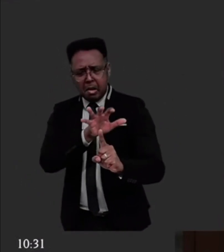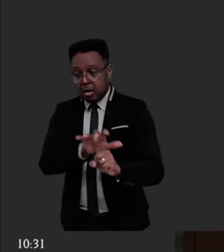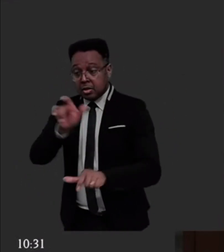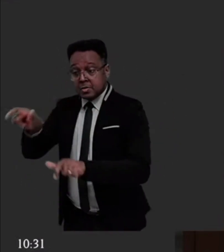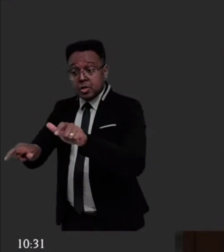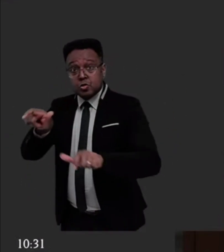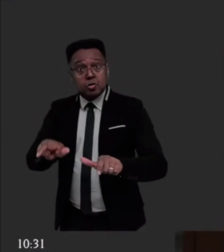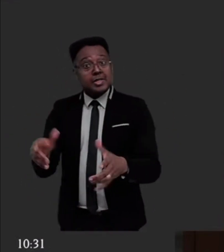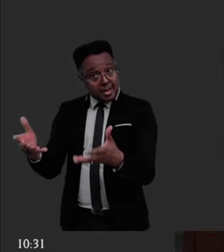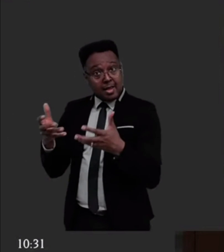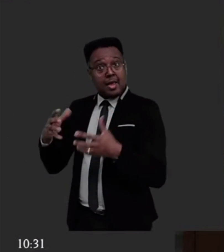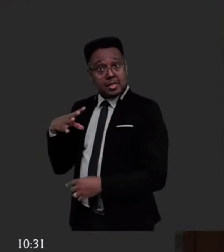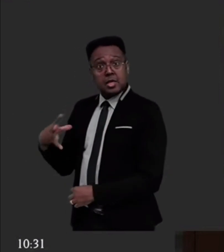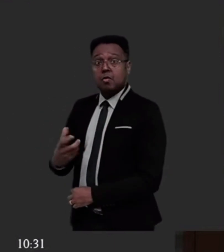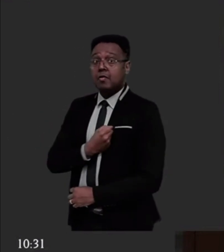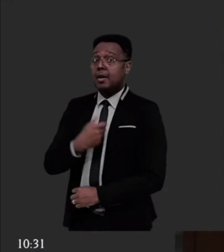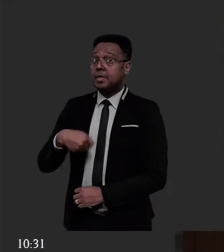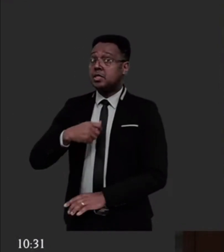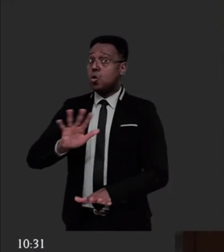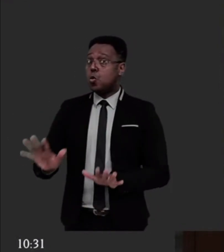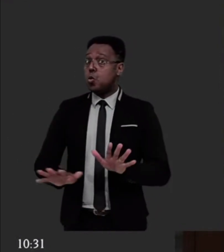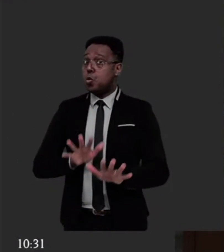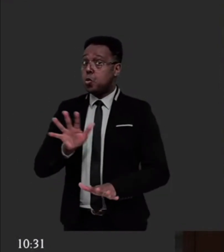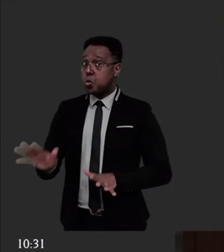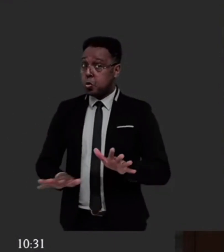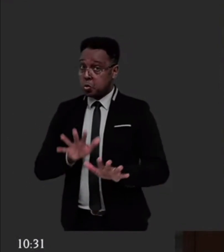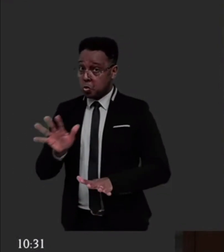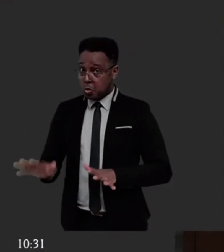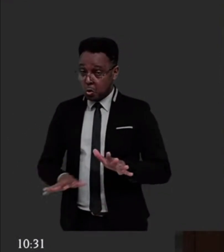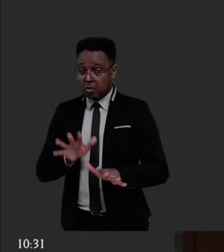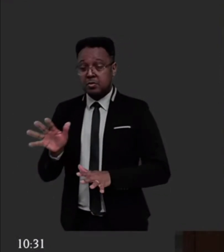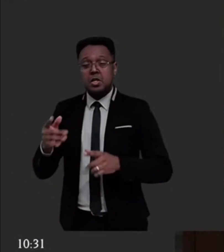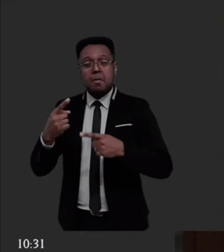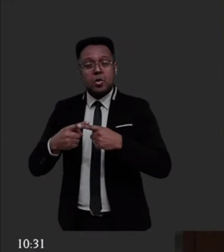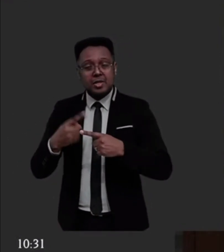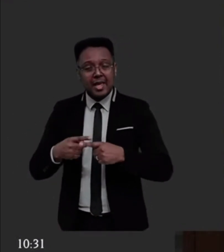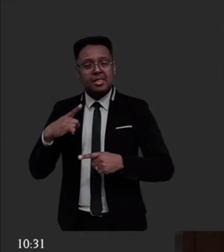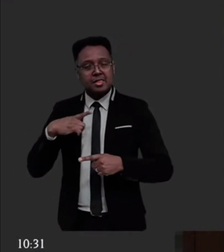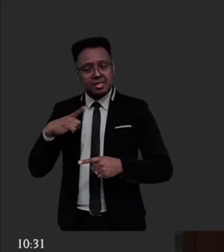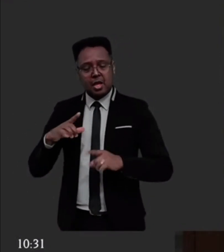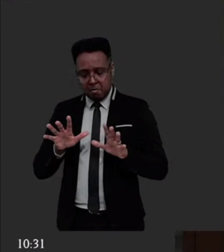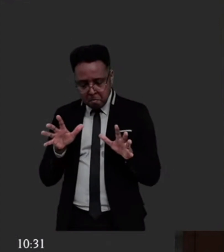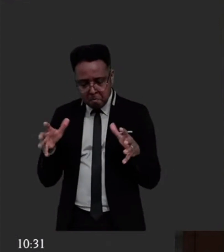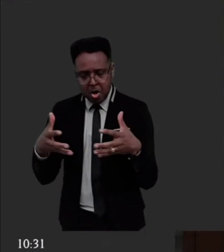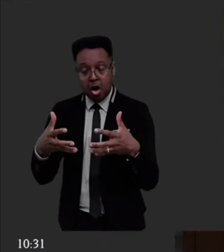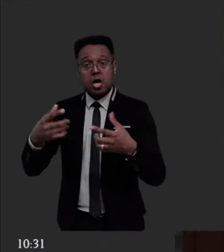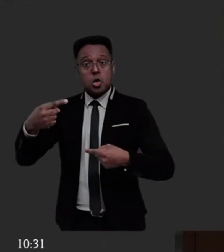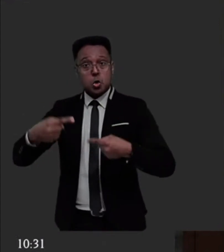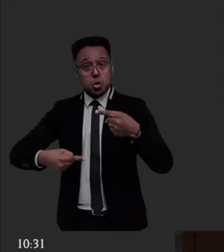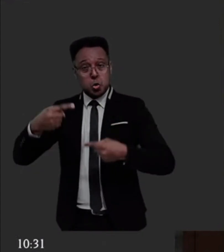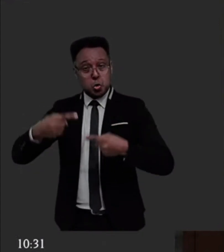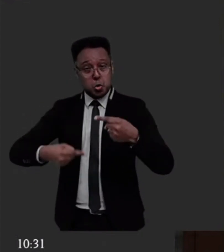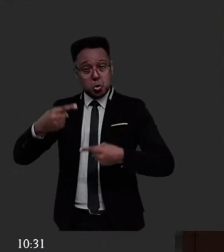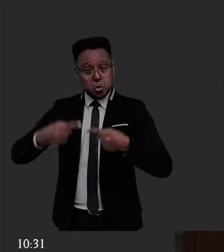que não haja a infiltração maligna de alguns partidos políticos que encobertamente trazem